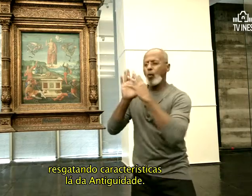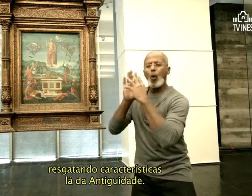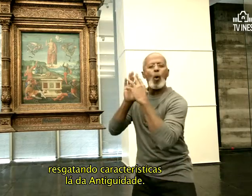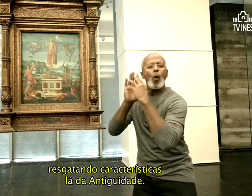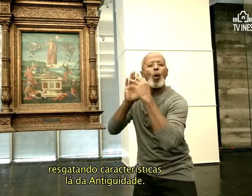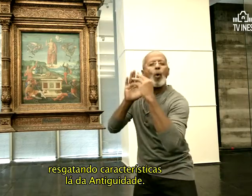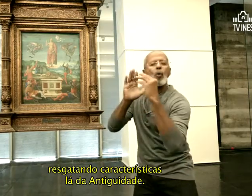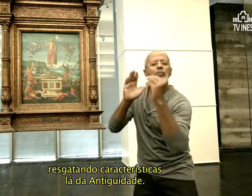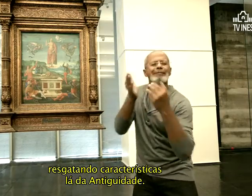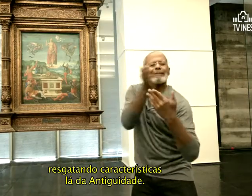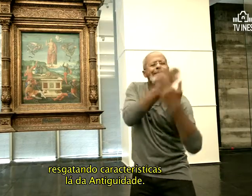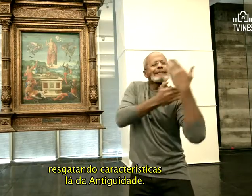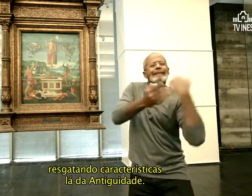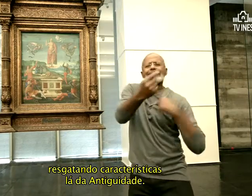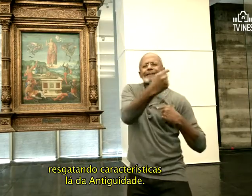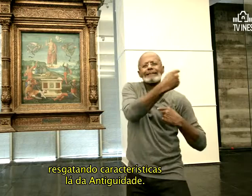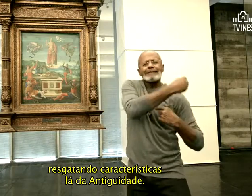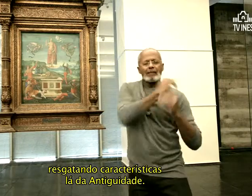resgatando características lá da antiguidade.